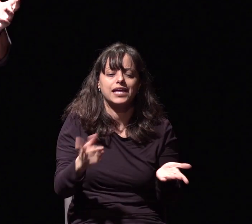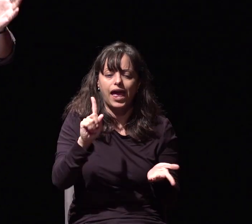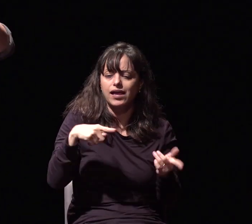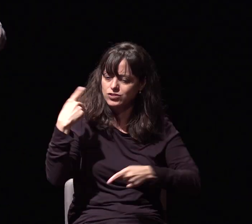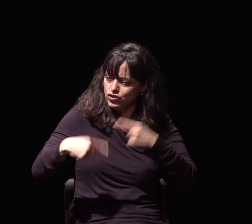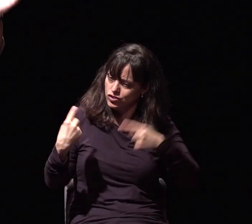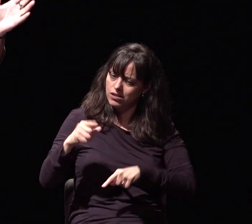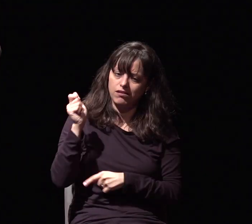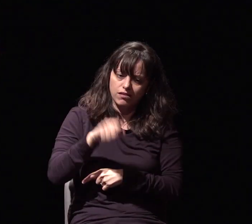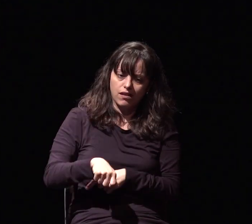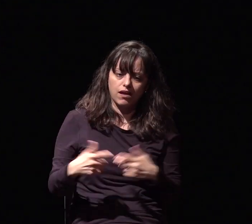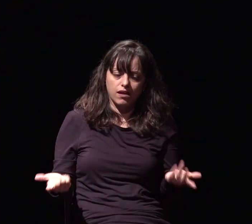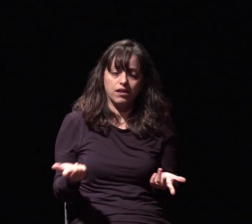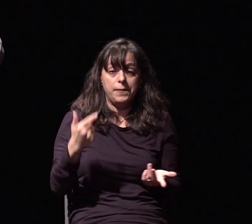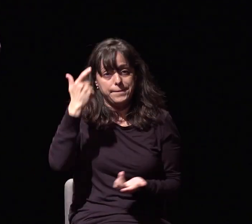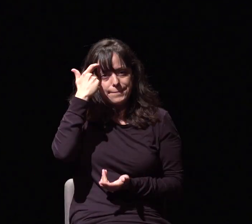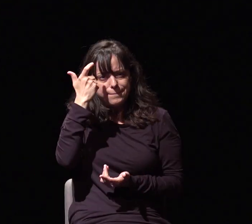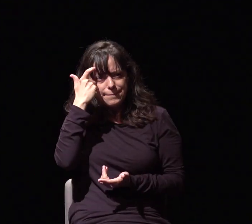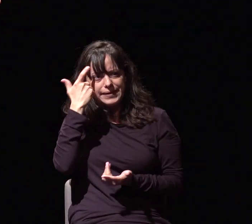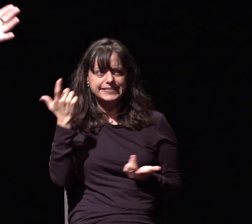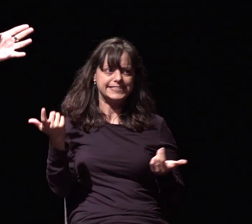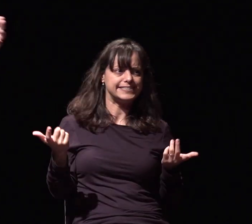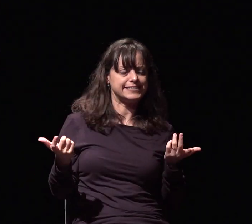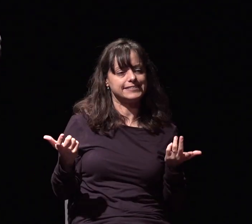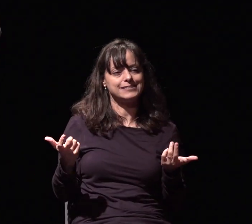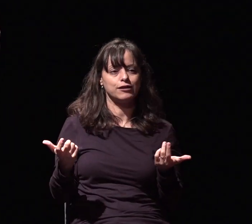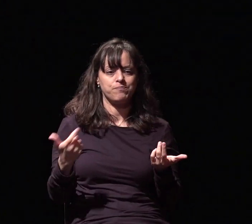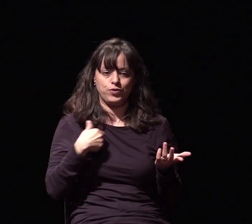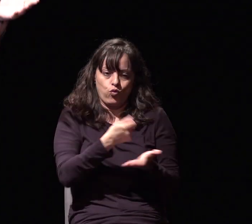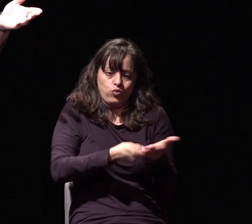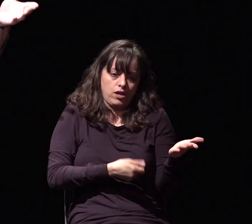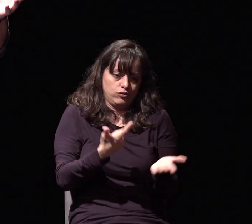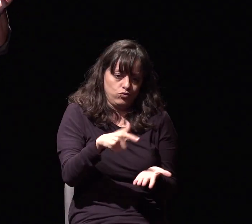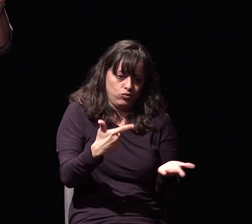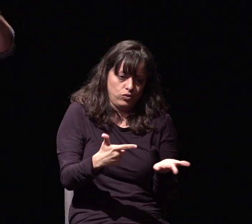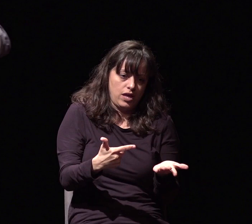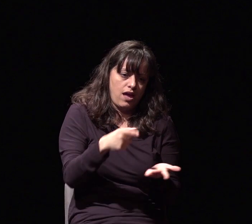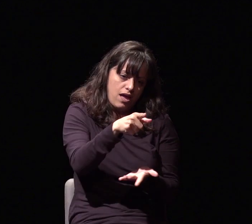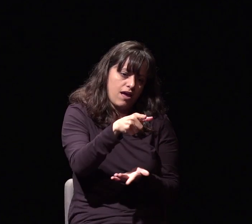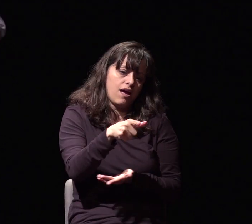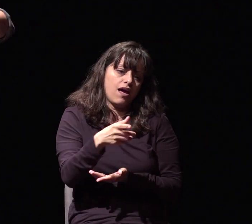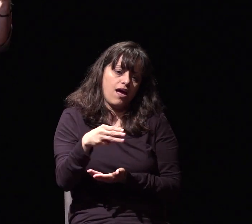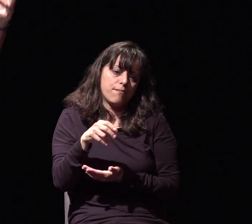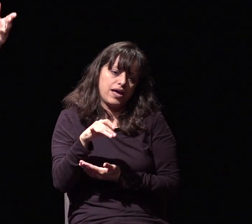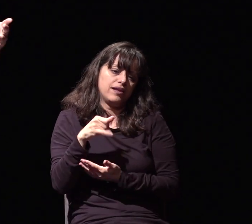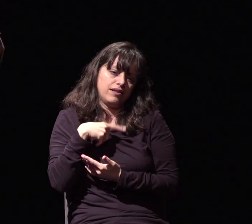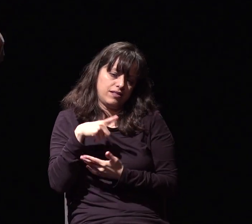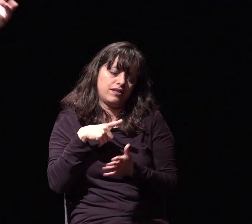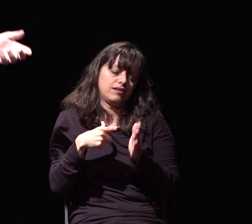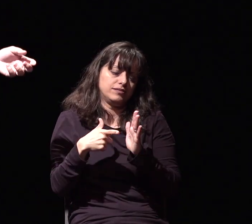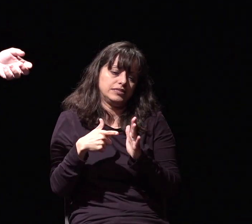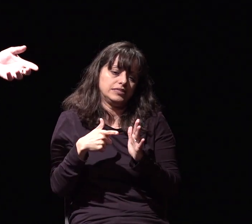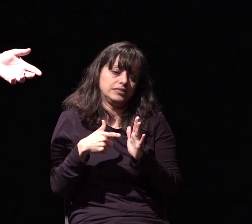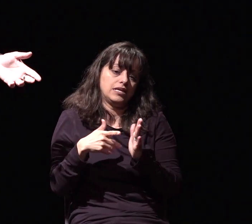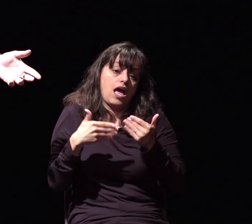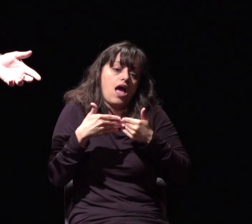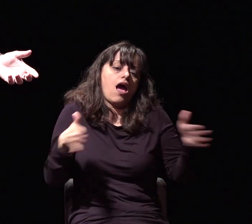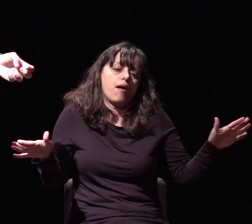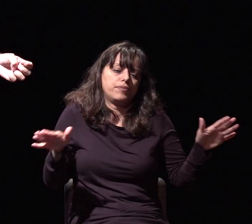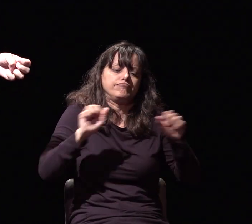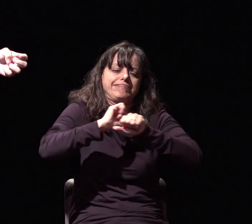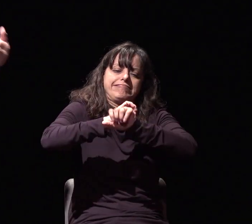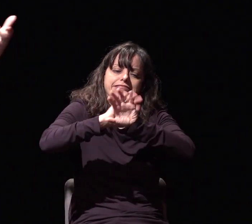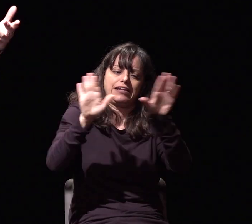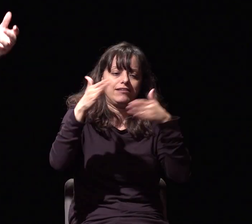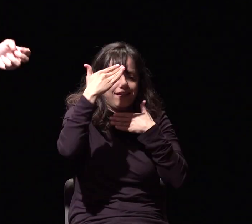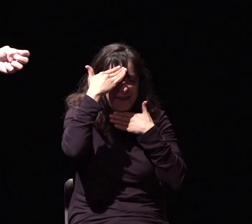falar algumas coisinhas de maneira, vamos dizer, sem ler exatamente um texto, porque acho que a Marina fez uma explanação bastante aberta para abrir os trabalhos, eu agradeço